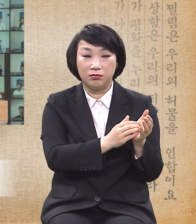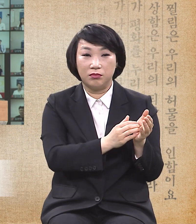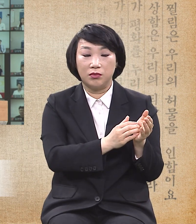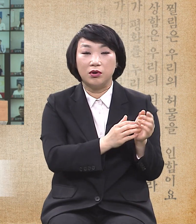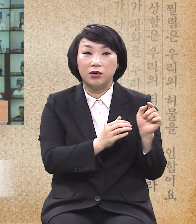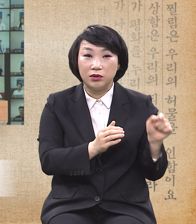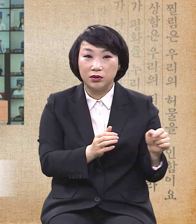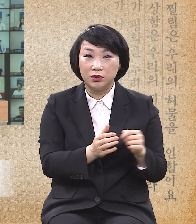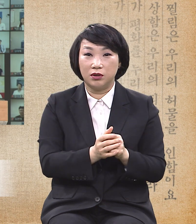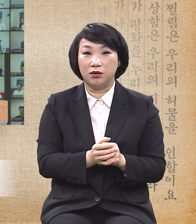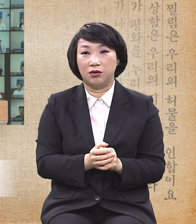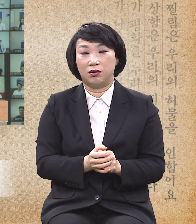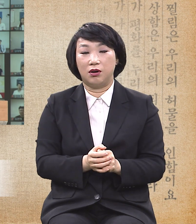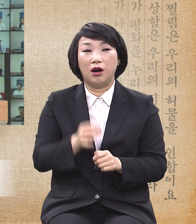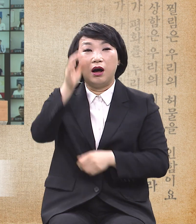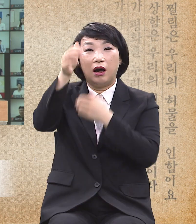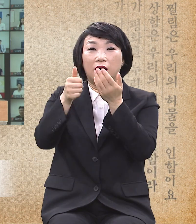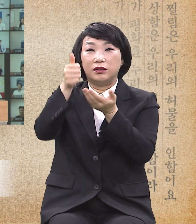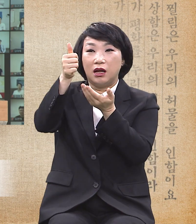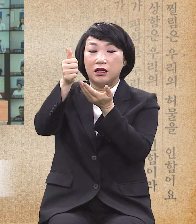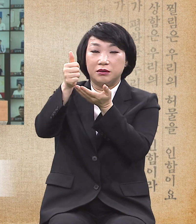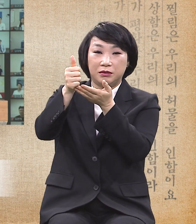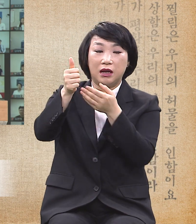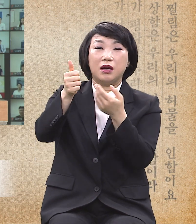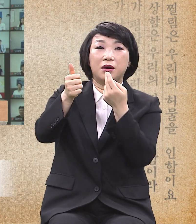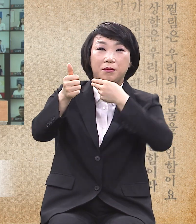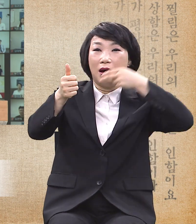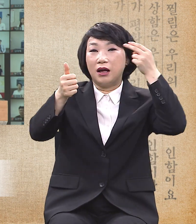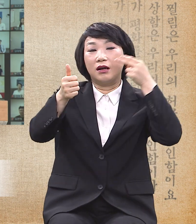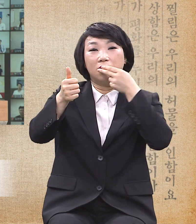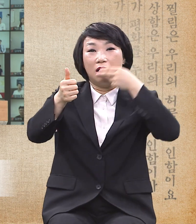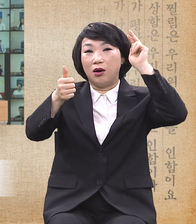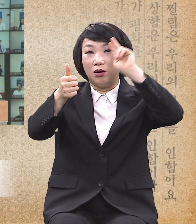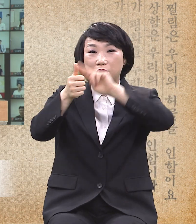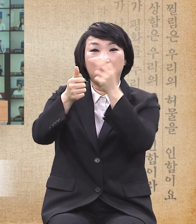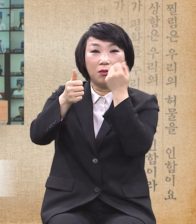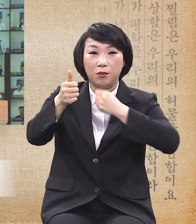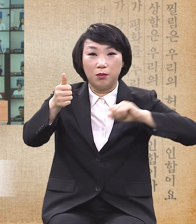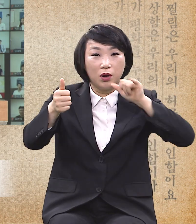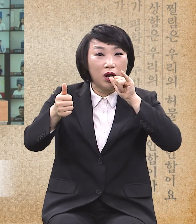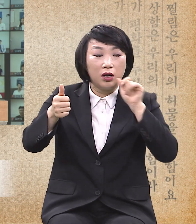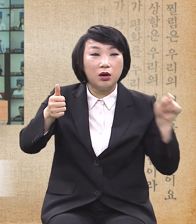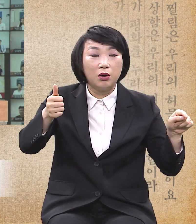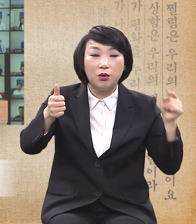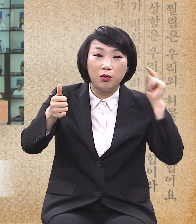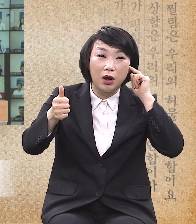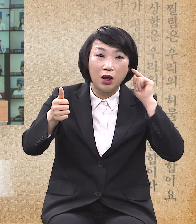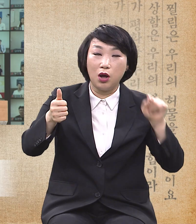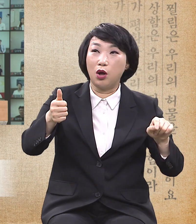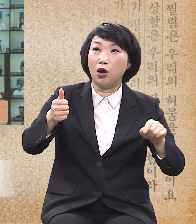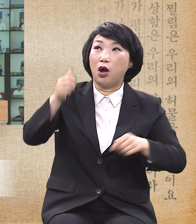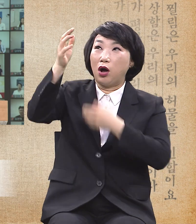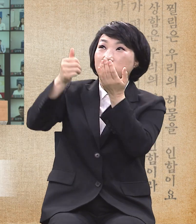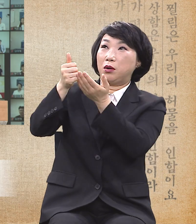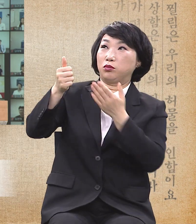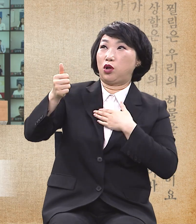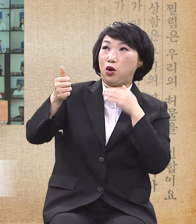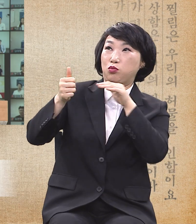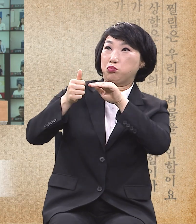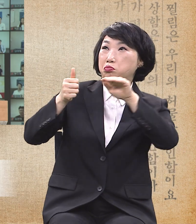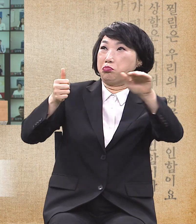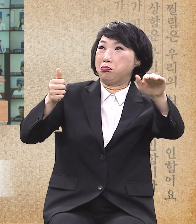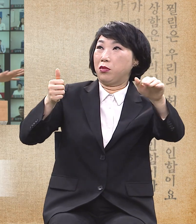지키지 아니하고 하나님을 반역함으로 왜 나도 하나님과